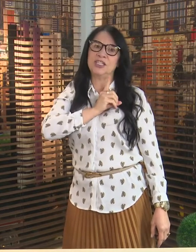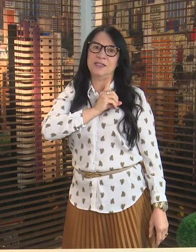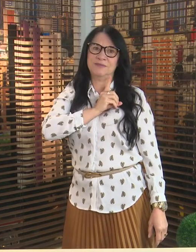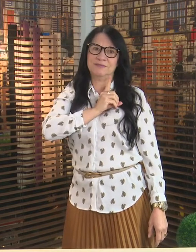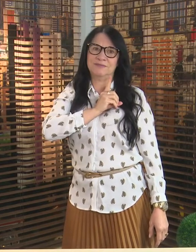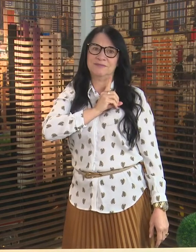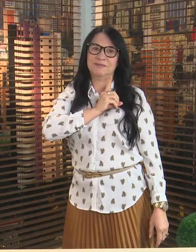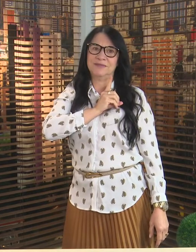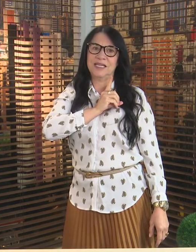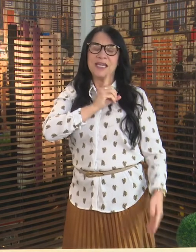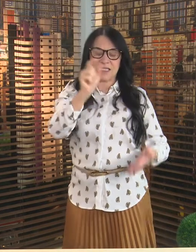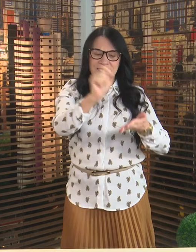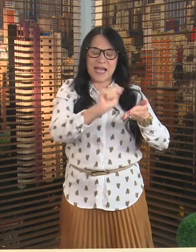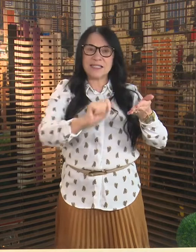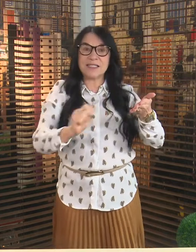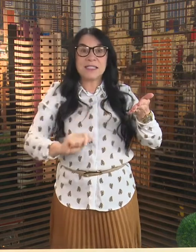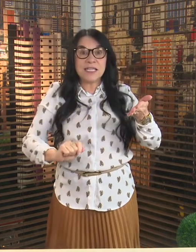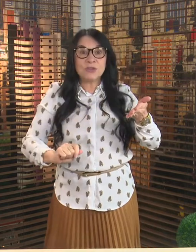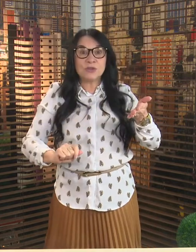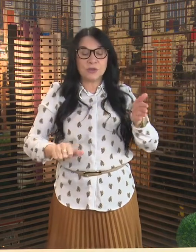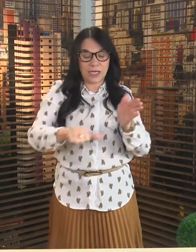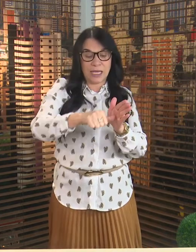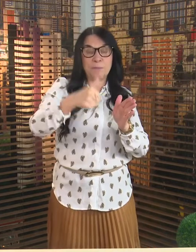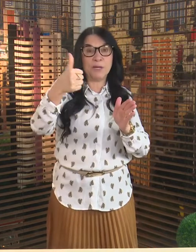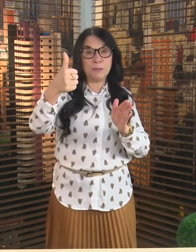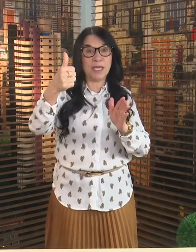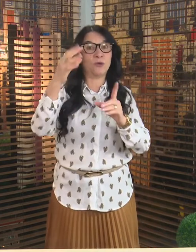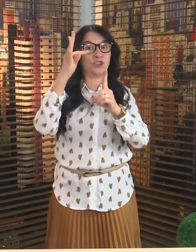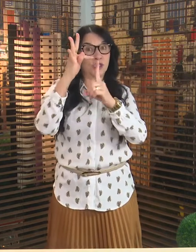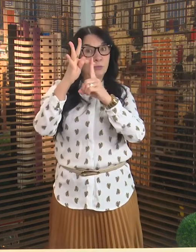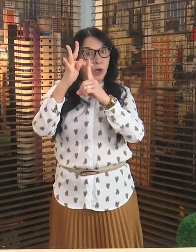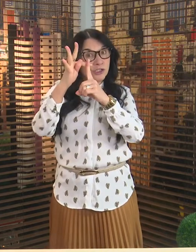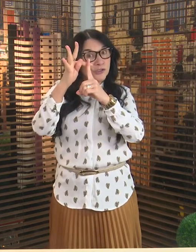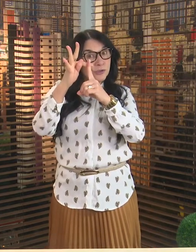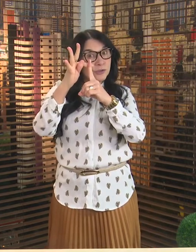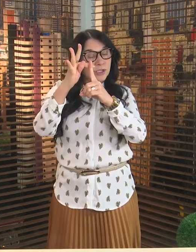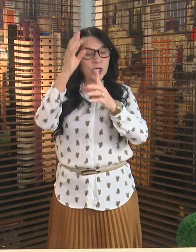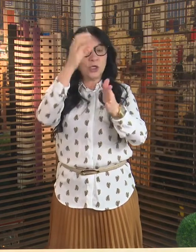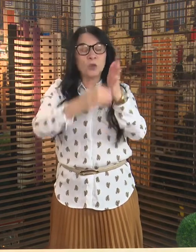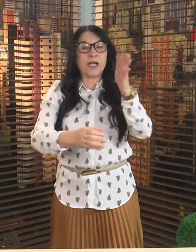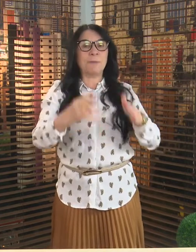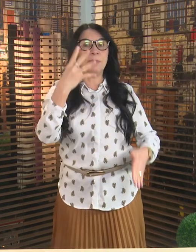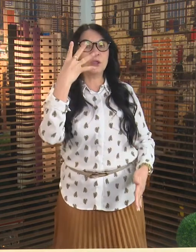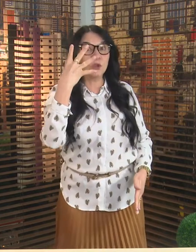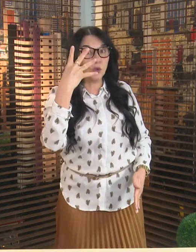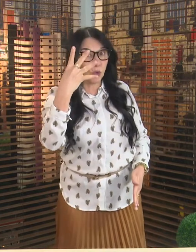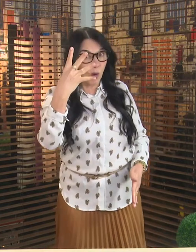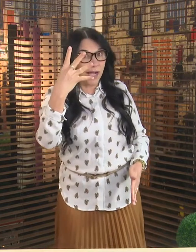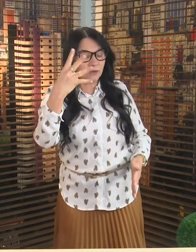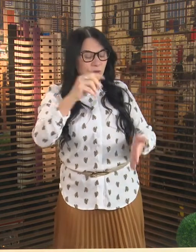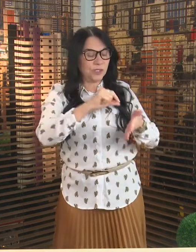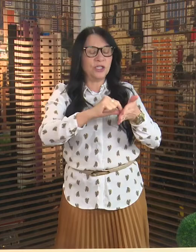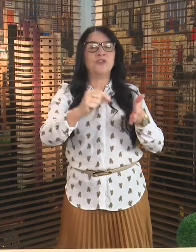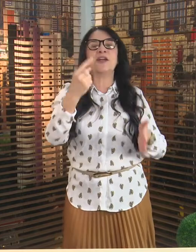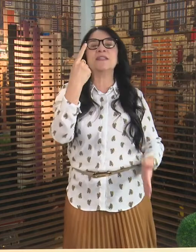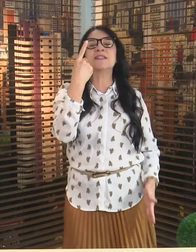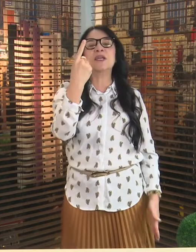ti. Está escrito em 1 Timóteo, no capítulo 4 e no